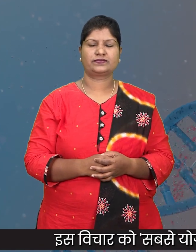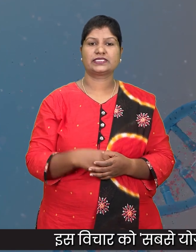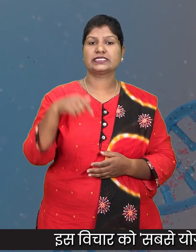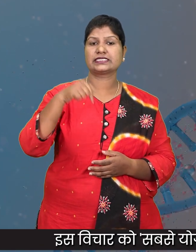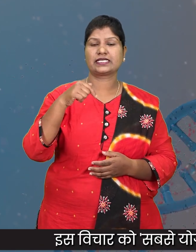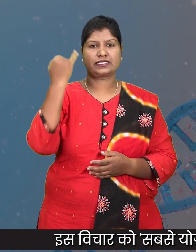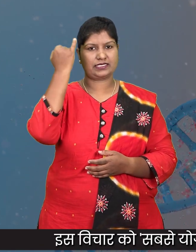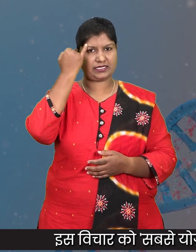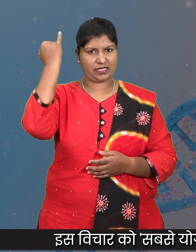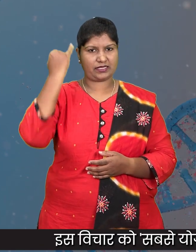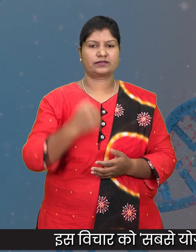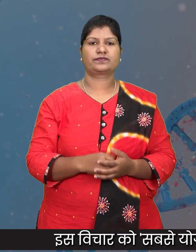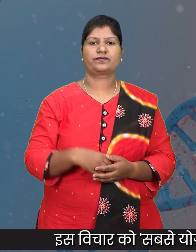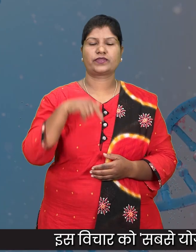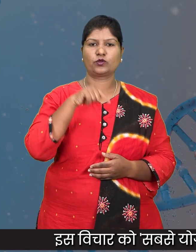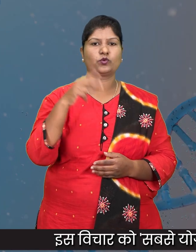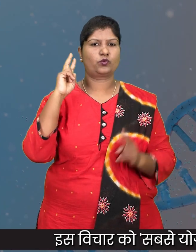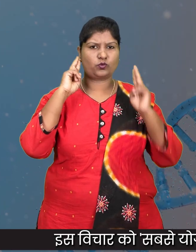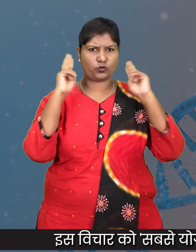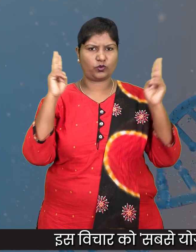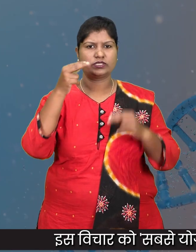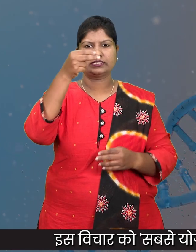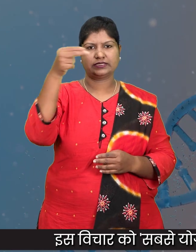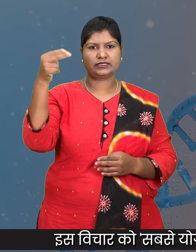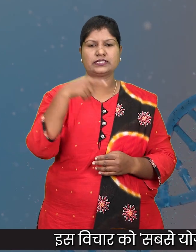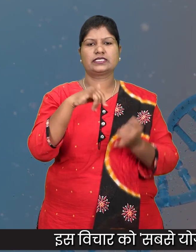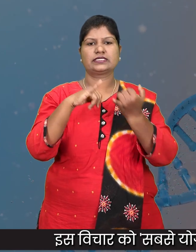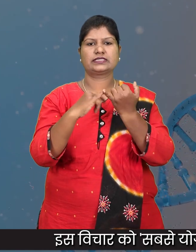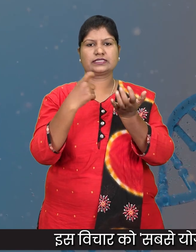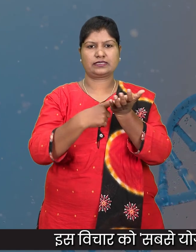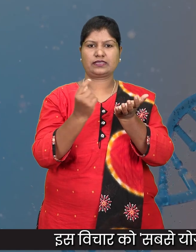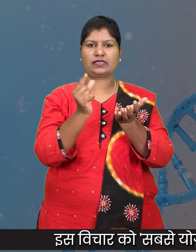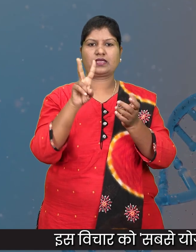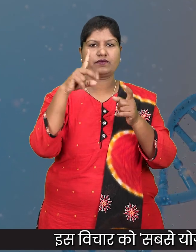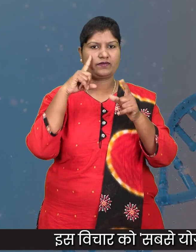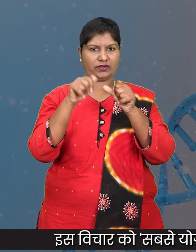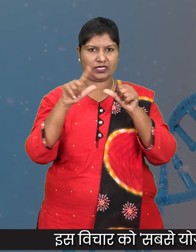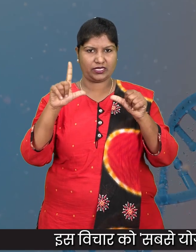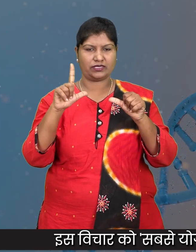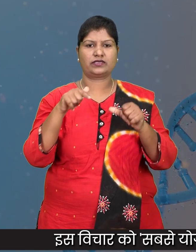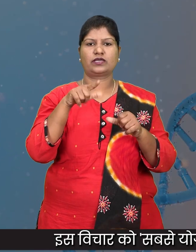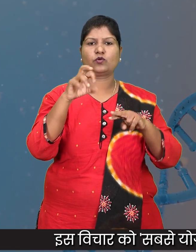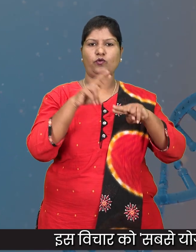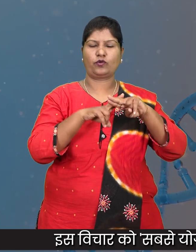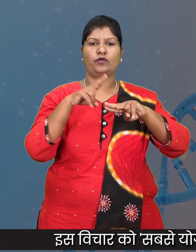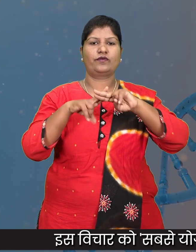इस विचार को सबसे योग्य का जीवित रहना उसके रूप में जाना जाता लगा है।